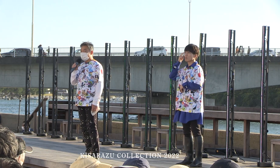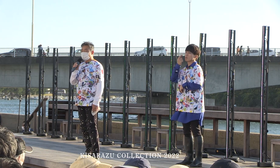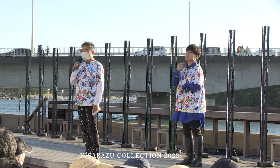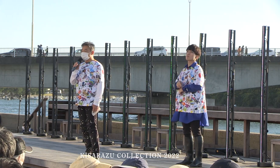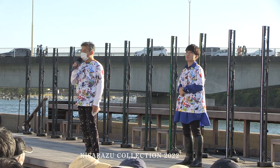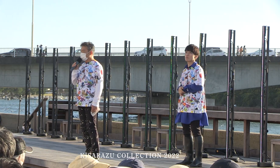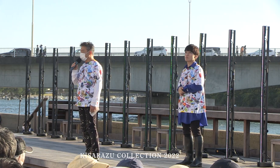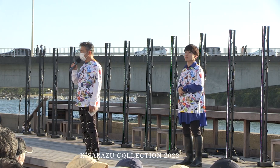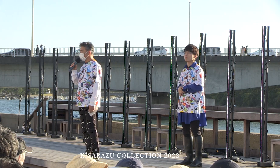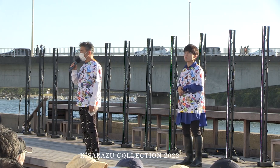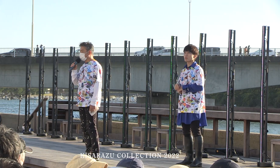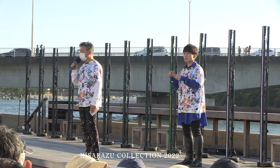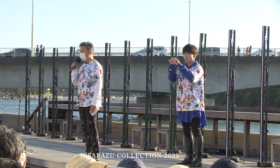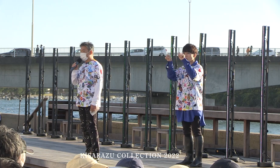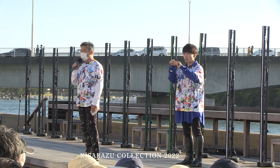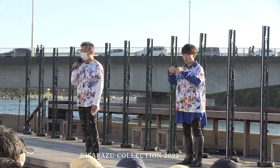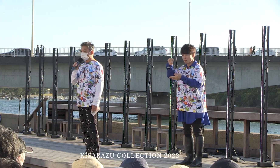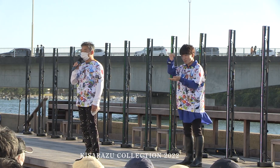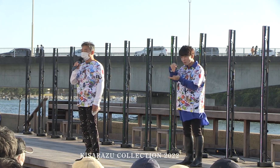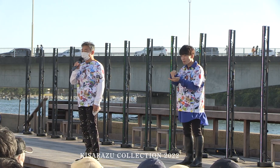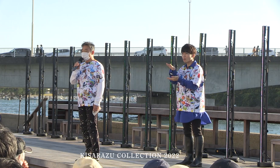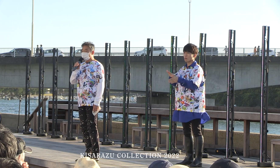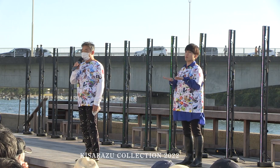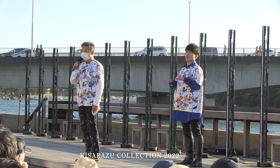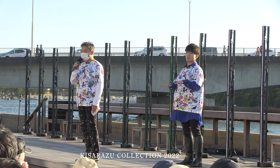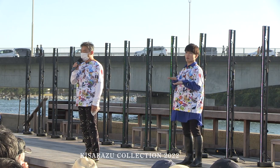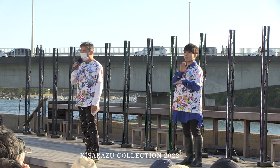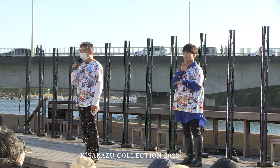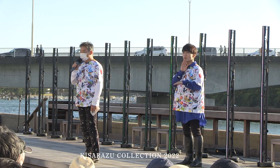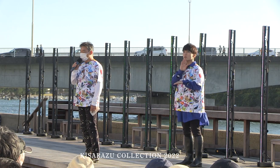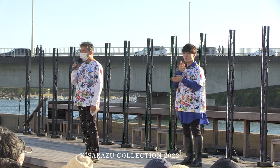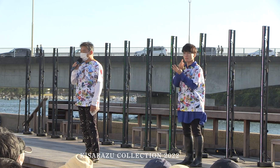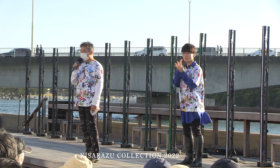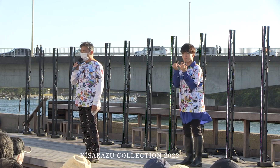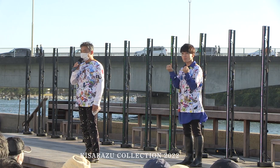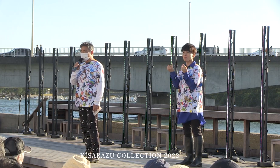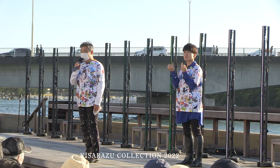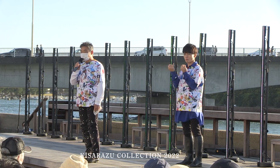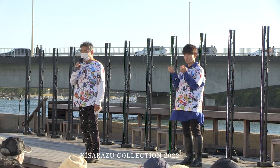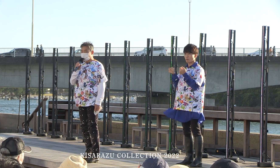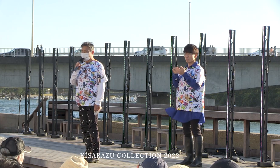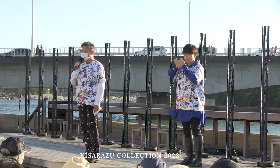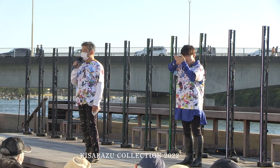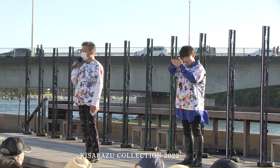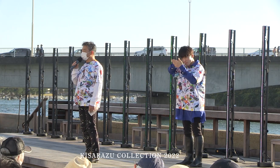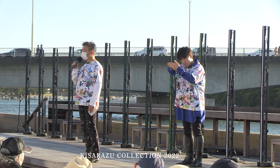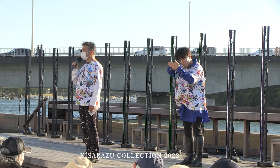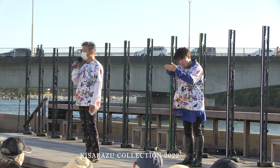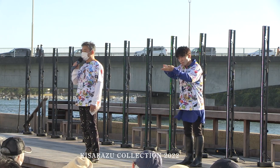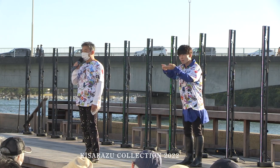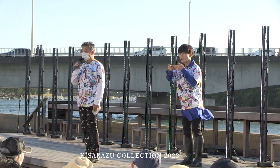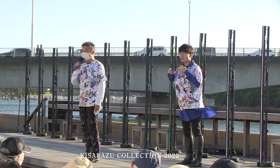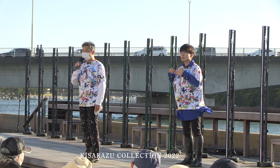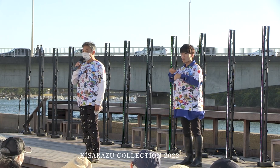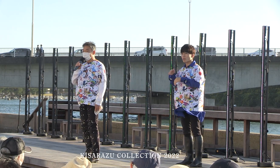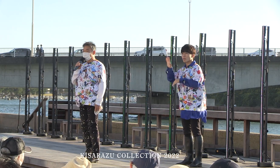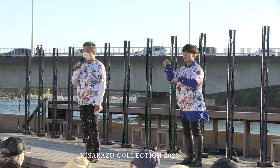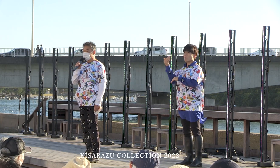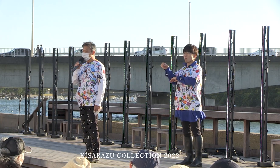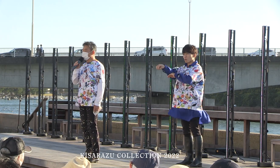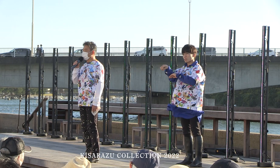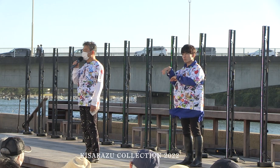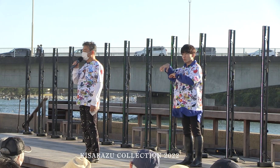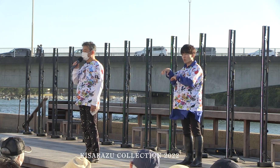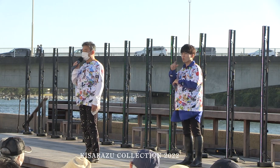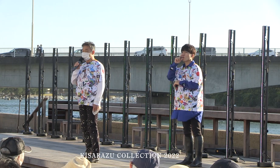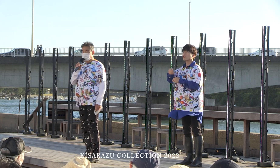。結びにあたりまして、今回本当に多くのブロックをしていただきました店舗事務所の